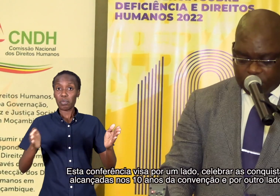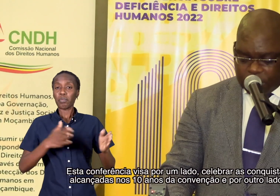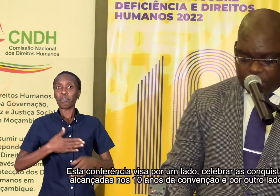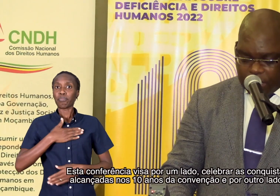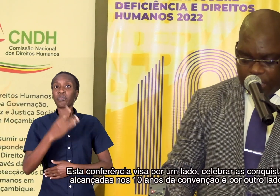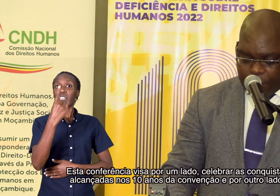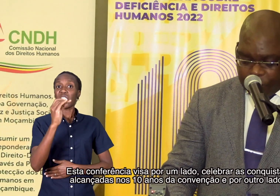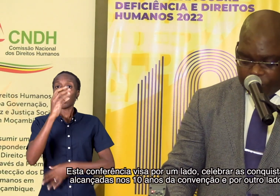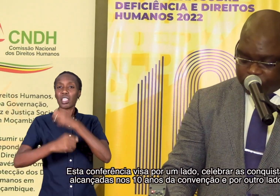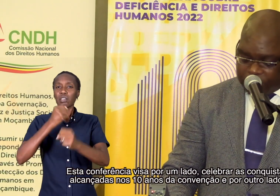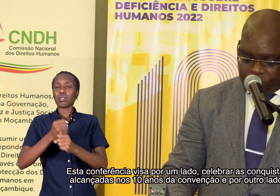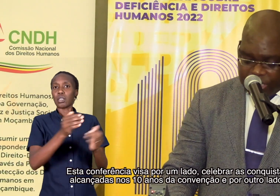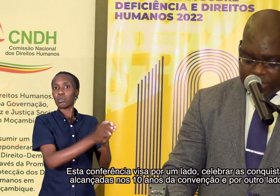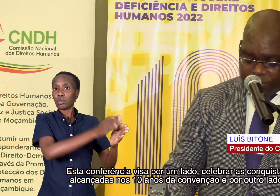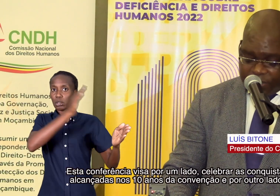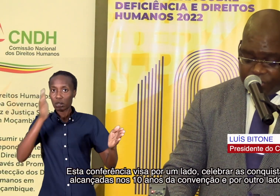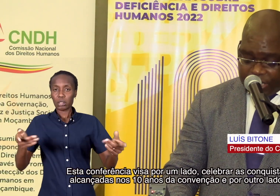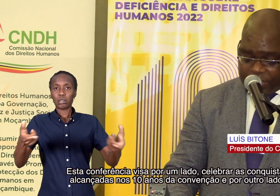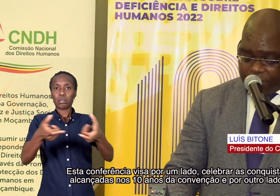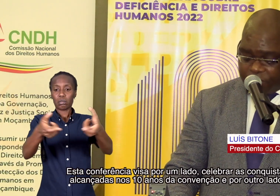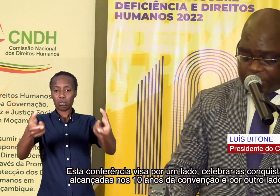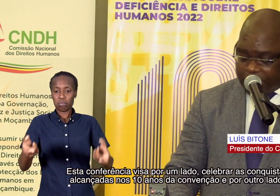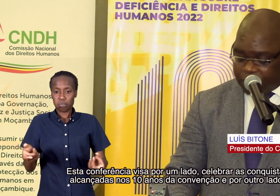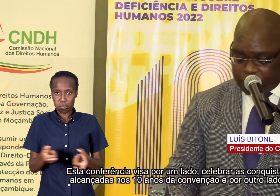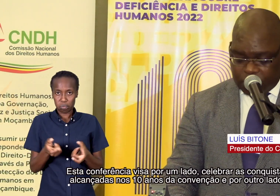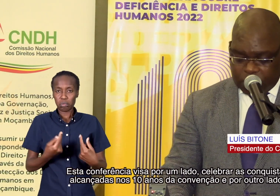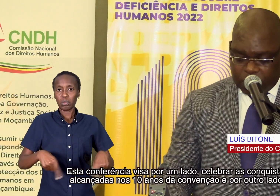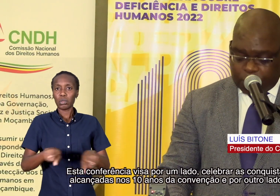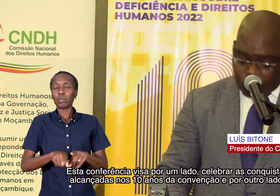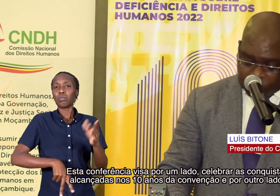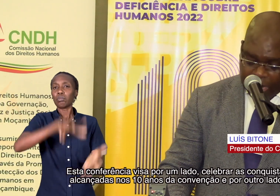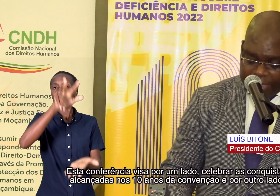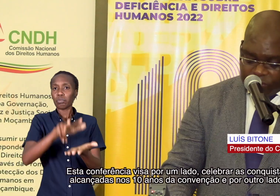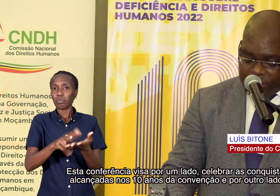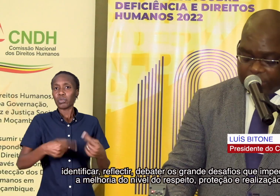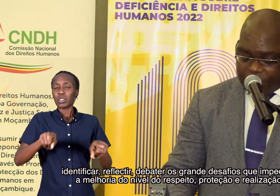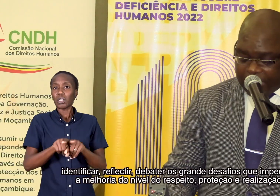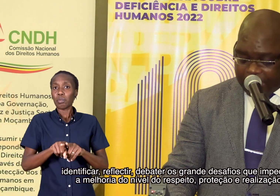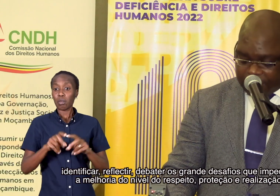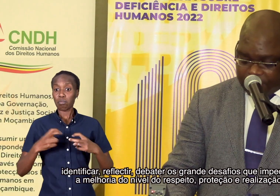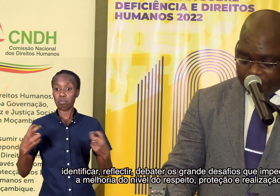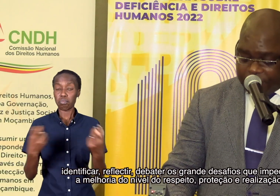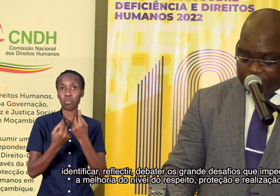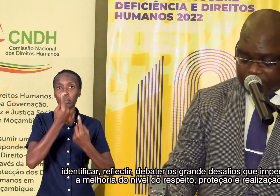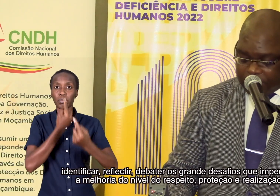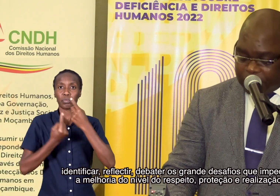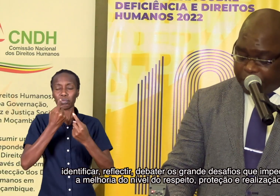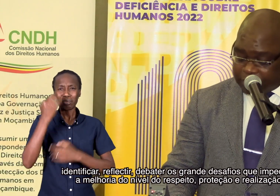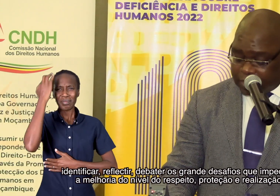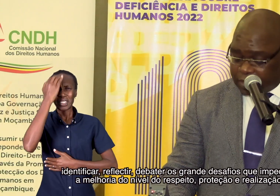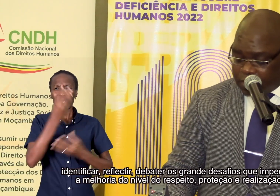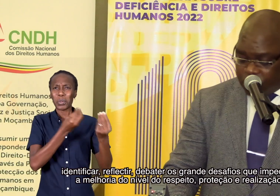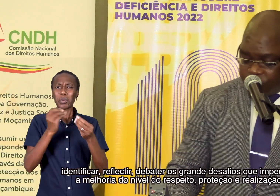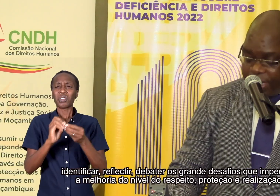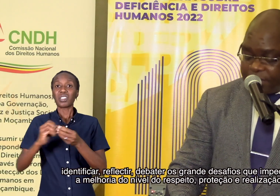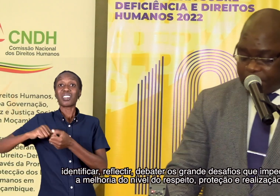anos, portanto, 10 anos da vigência da Convenção, e, por outro lado, identificar, refletir,